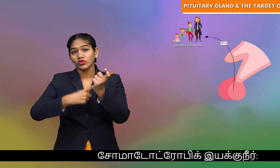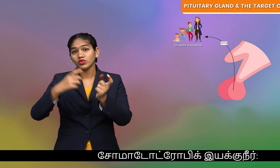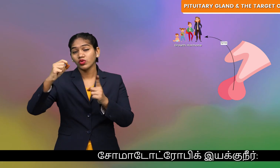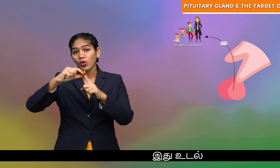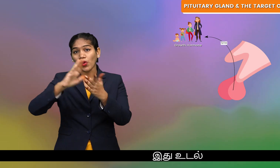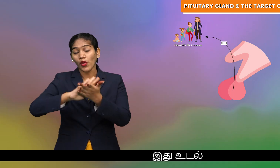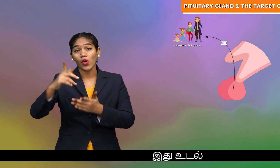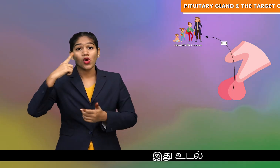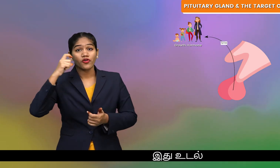இது